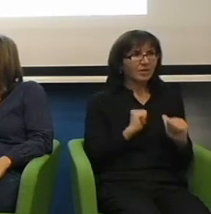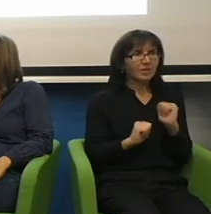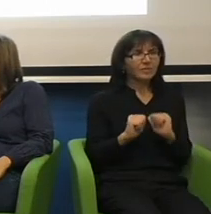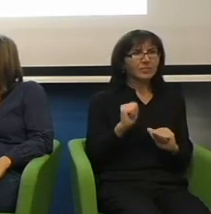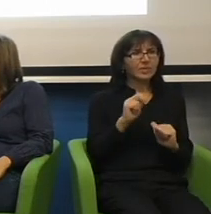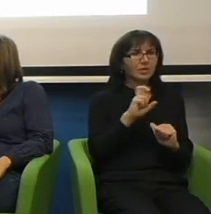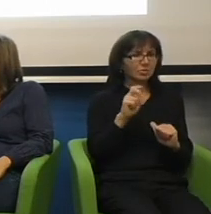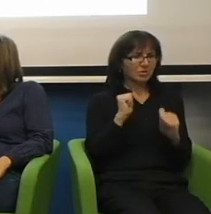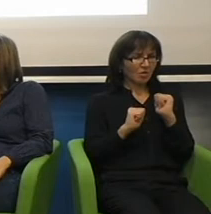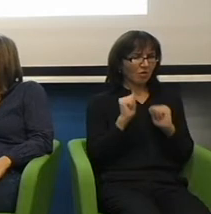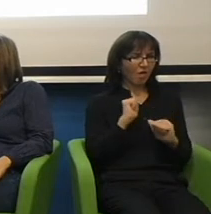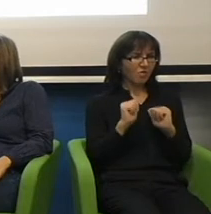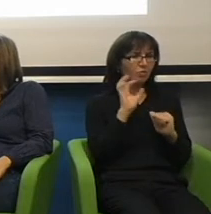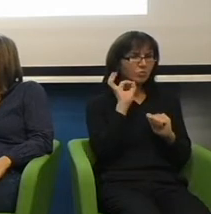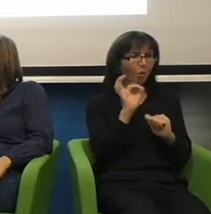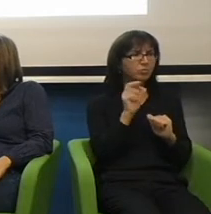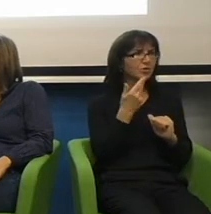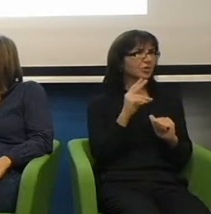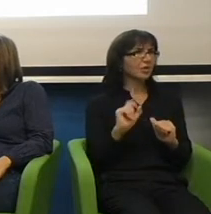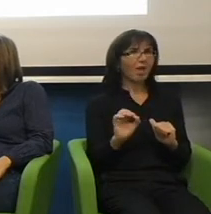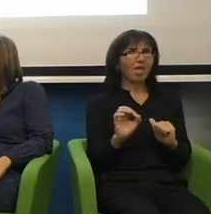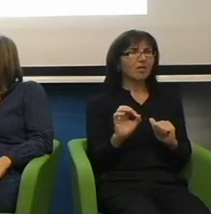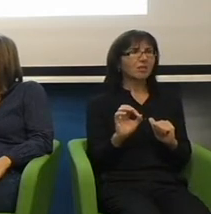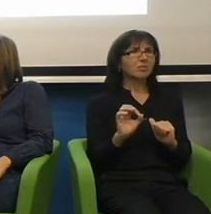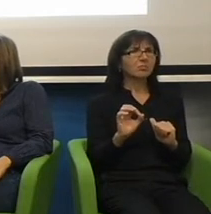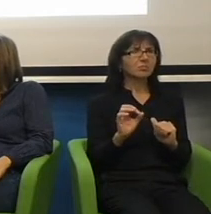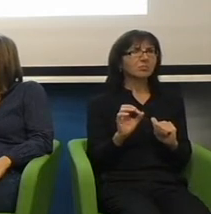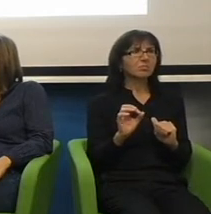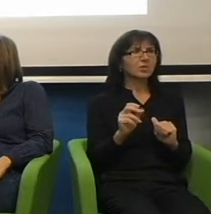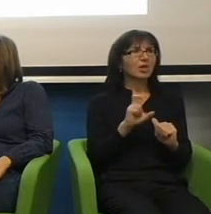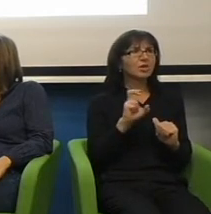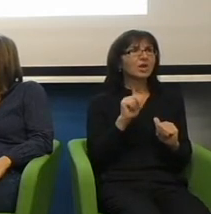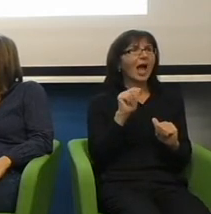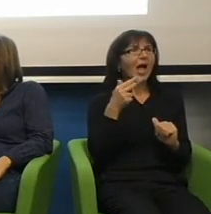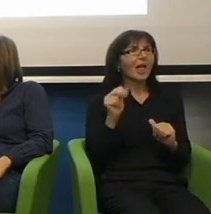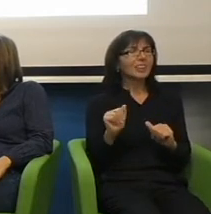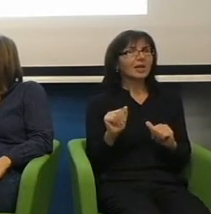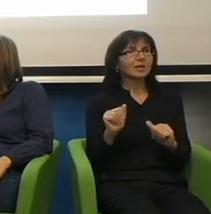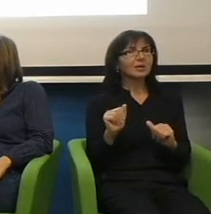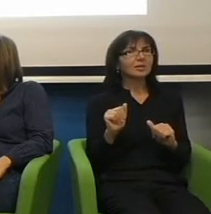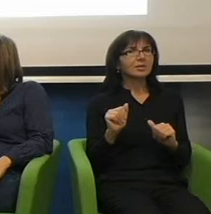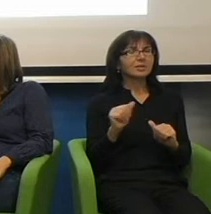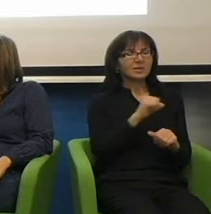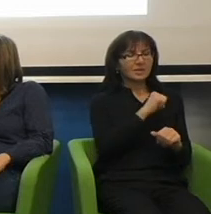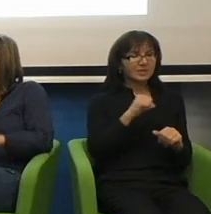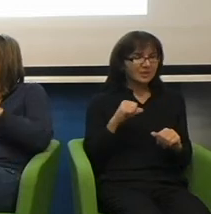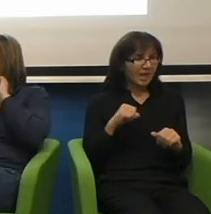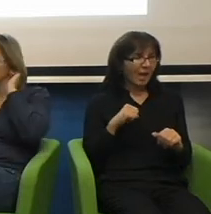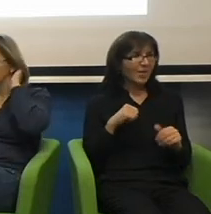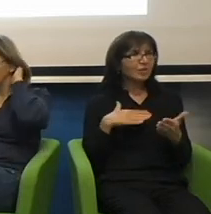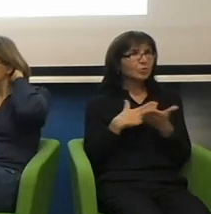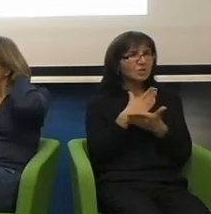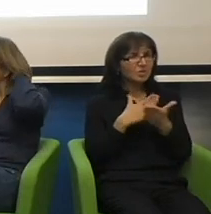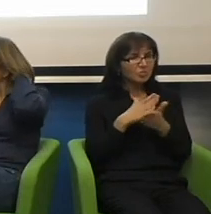Czy zachował się słusznie, czy niesłusznie? Dlaczego? Czy Anna sama się wyprawiła na margines ówczesnej polskiej opozycji